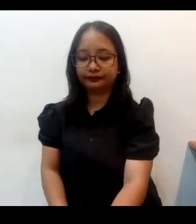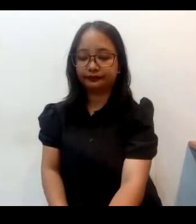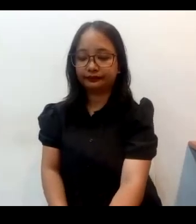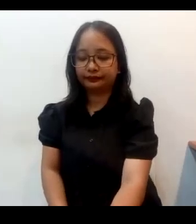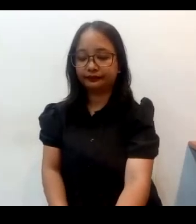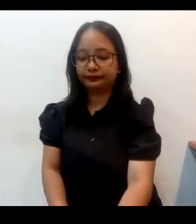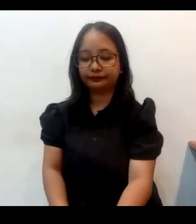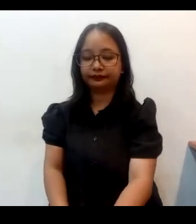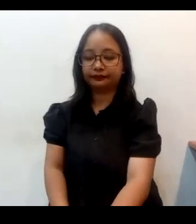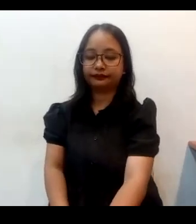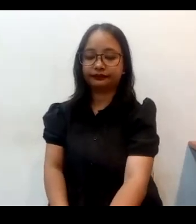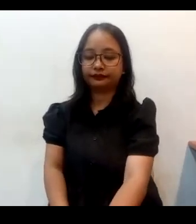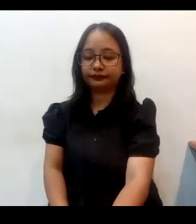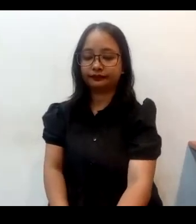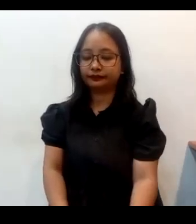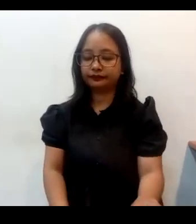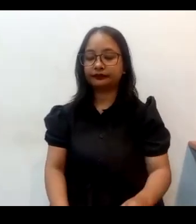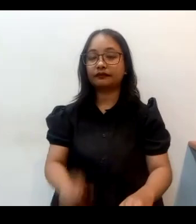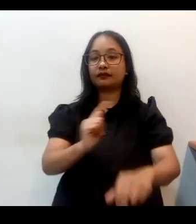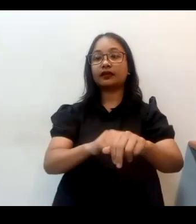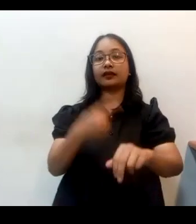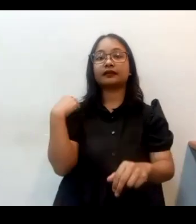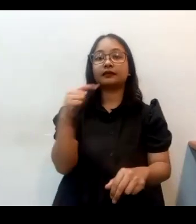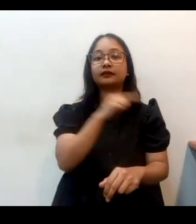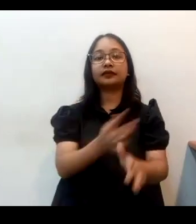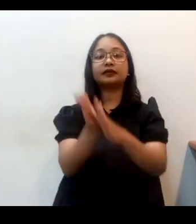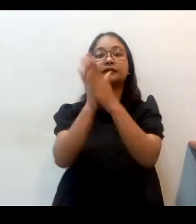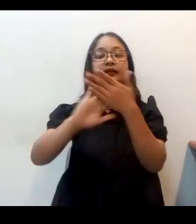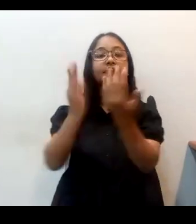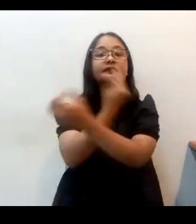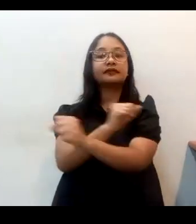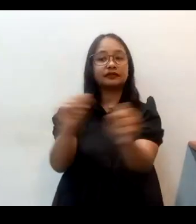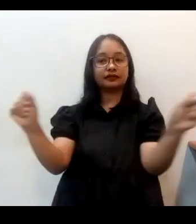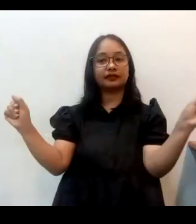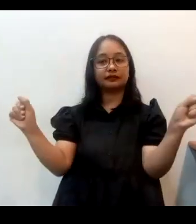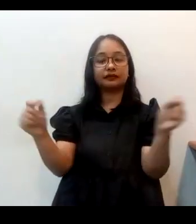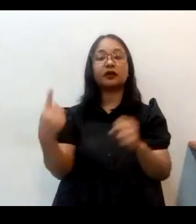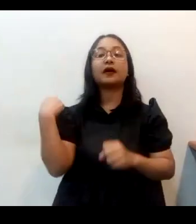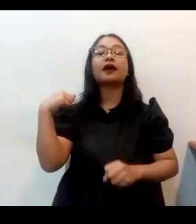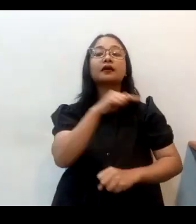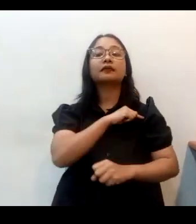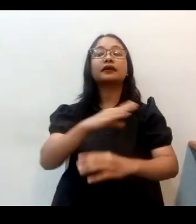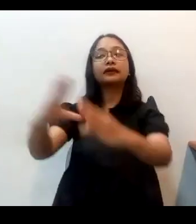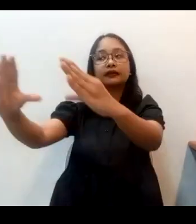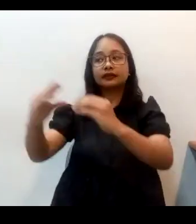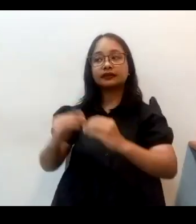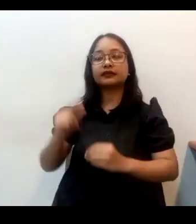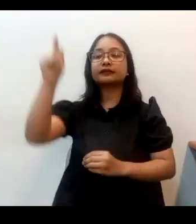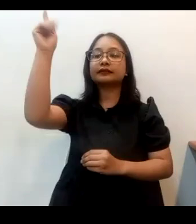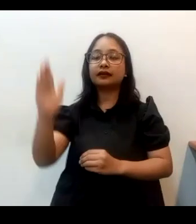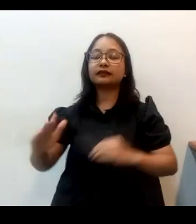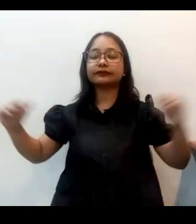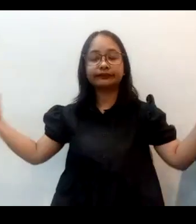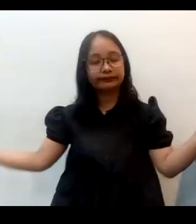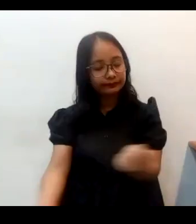When we get salvation, we receive the love of God. Yamang aming nalalaman, mga kapatid, na minamahal ng Diyos ang kapagkahirang sa inyo. Kaya